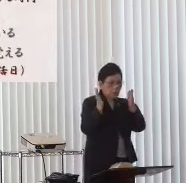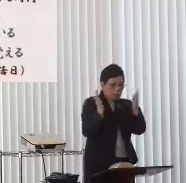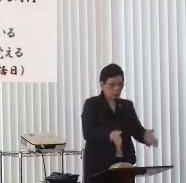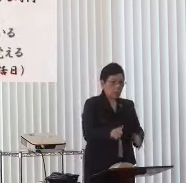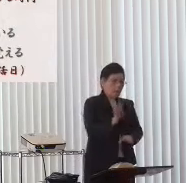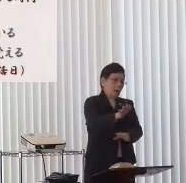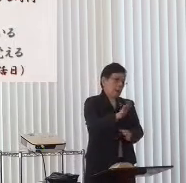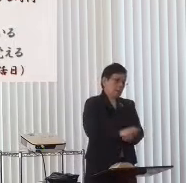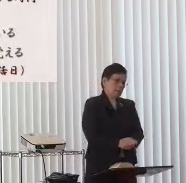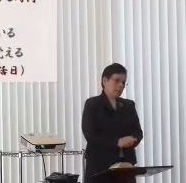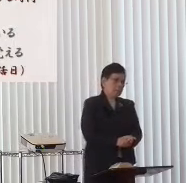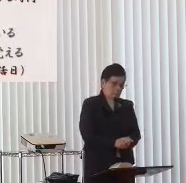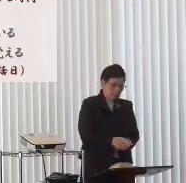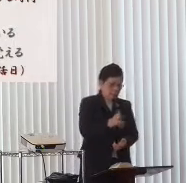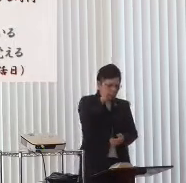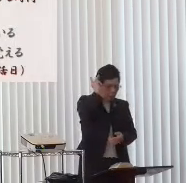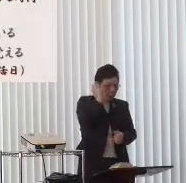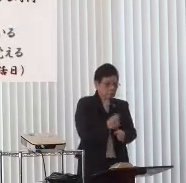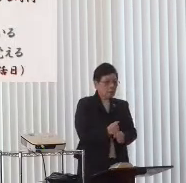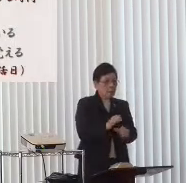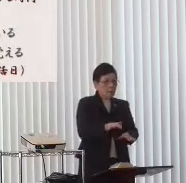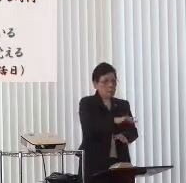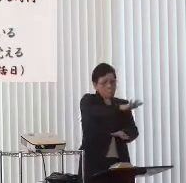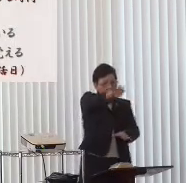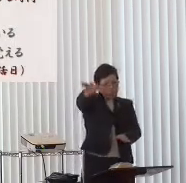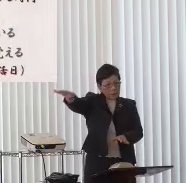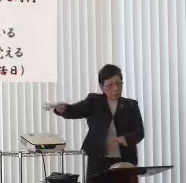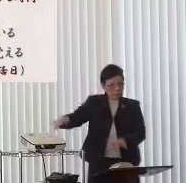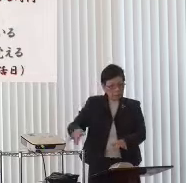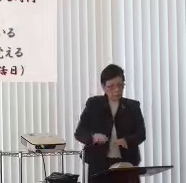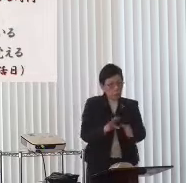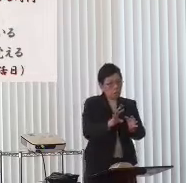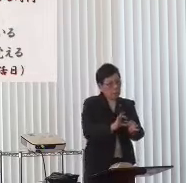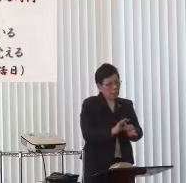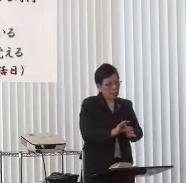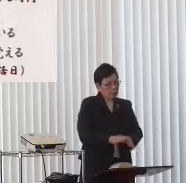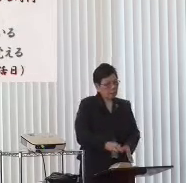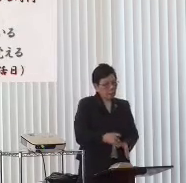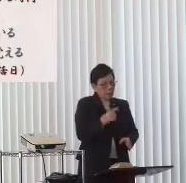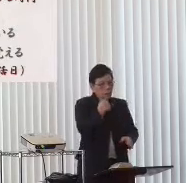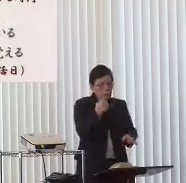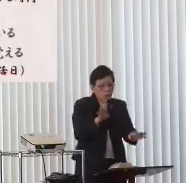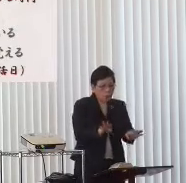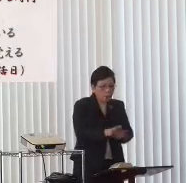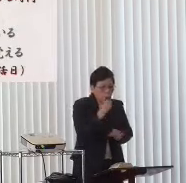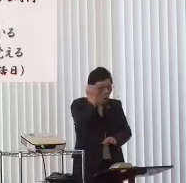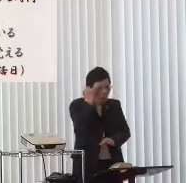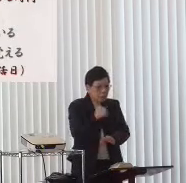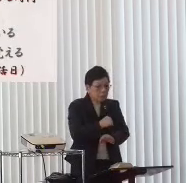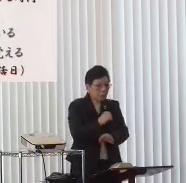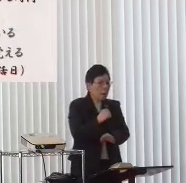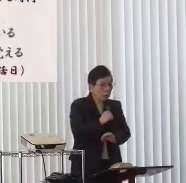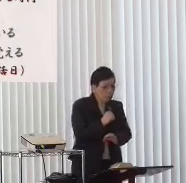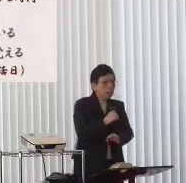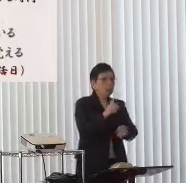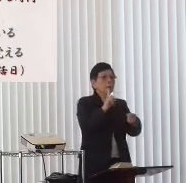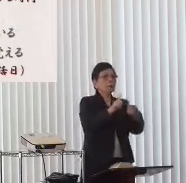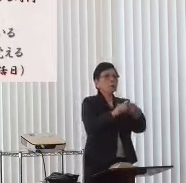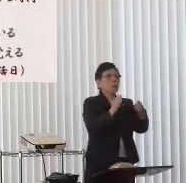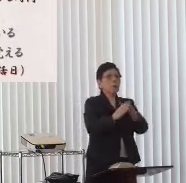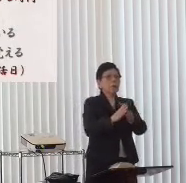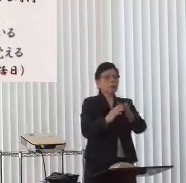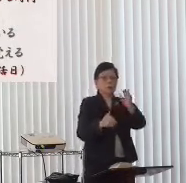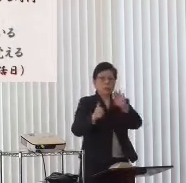してください。皆さんがこの日曜日の朝教会に来るというこ